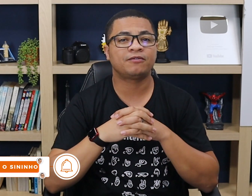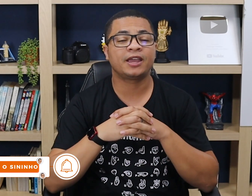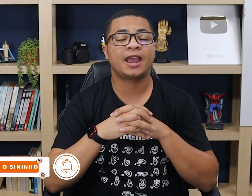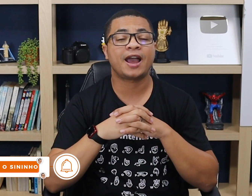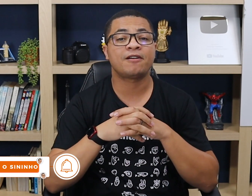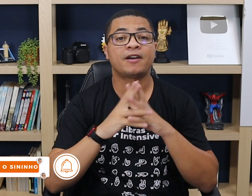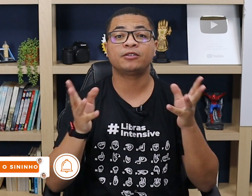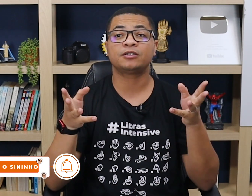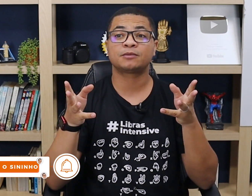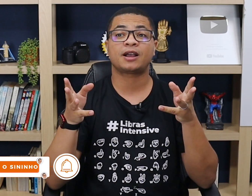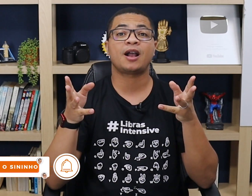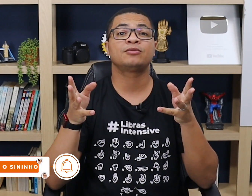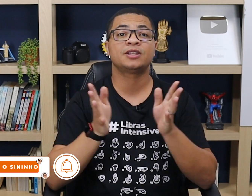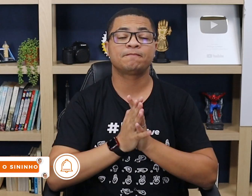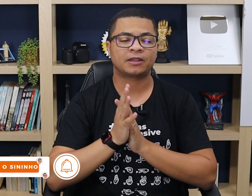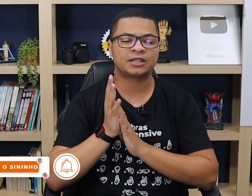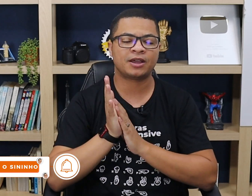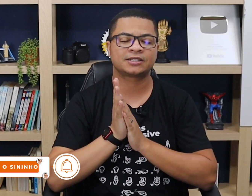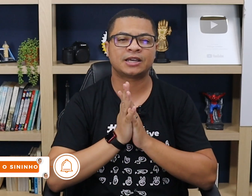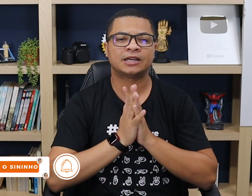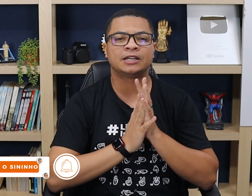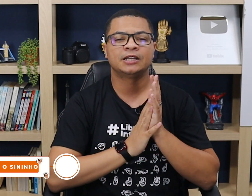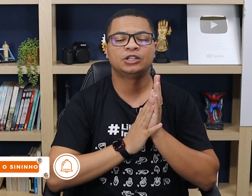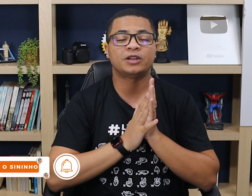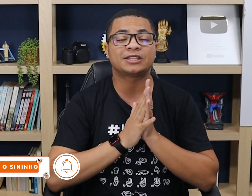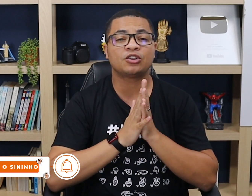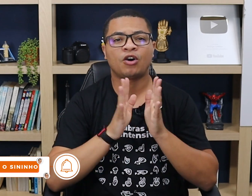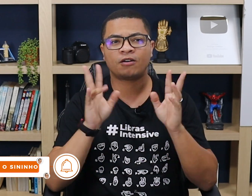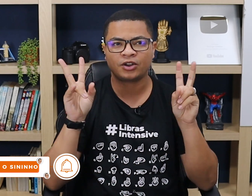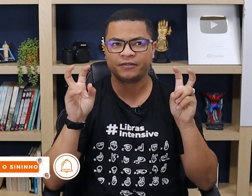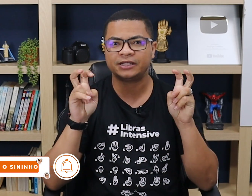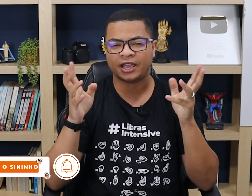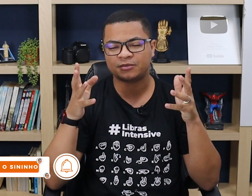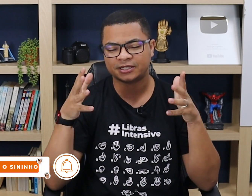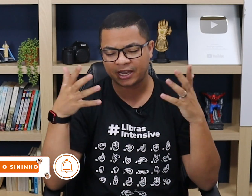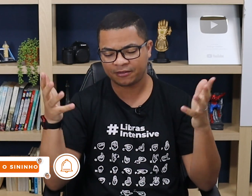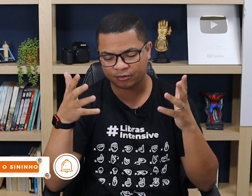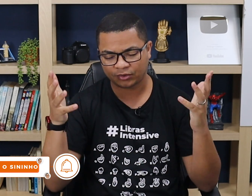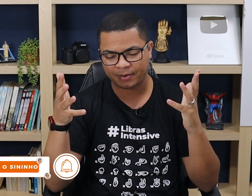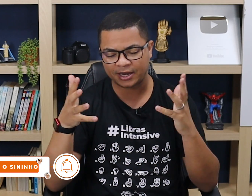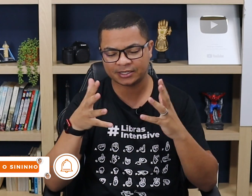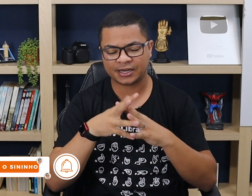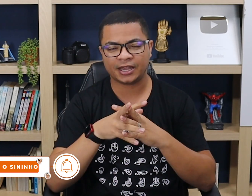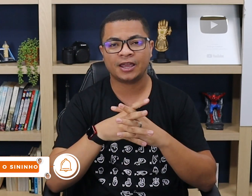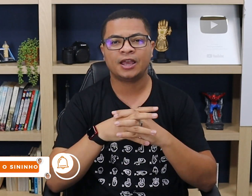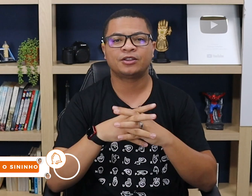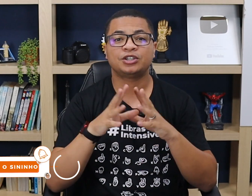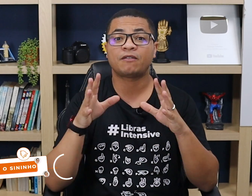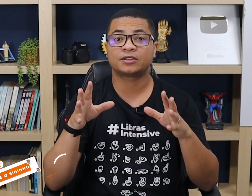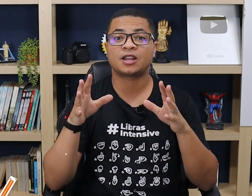vai ver é a varíola dos Macacos né Então essa doença Nova em termos né que voltou a aparecer aí a gente vai